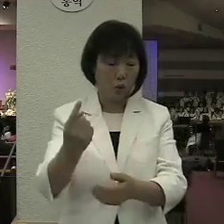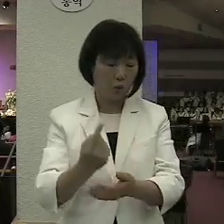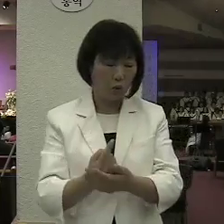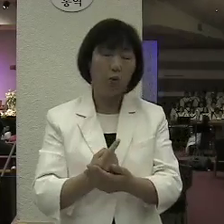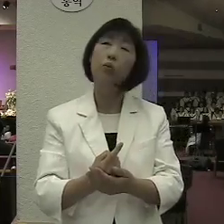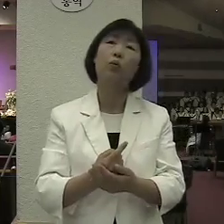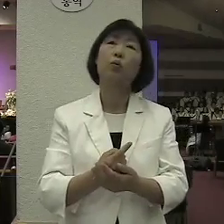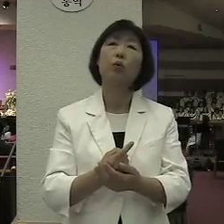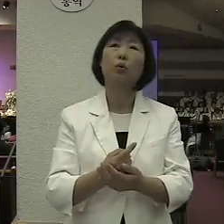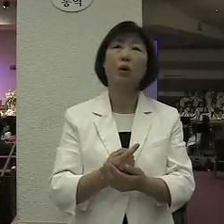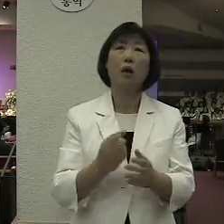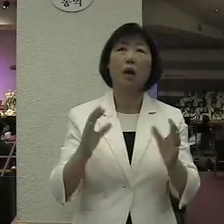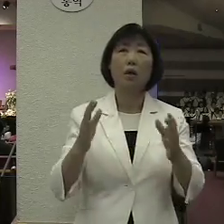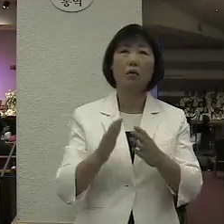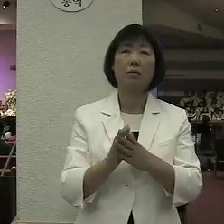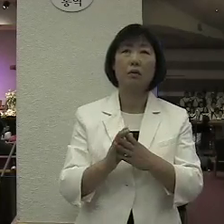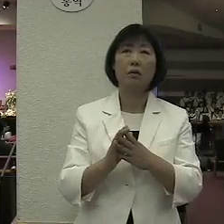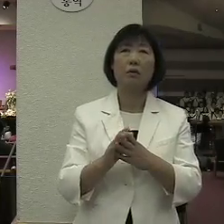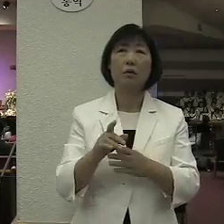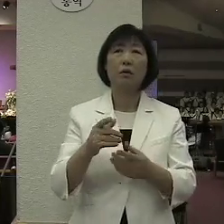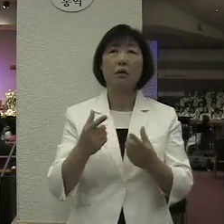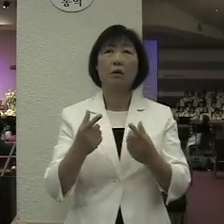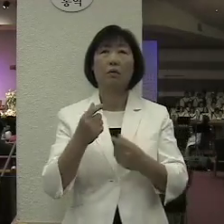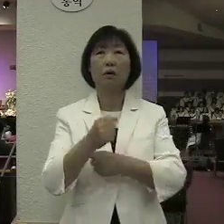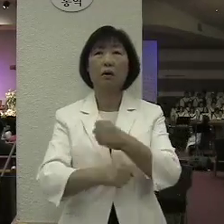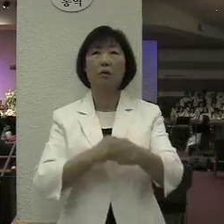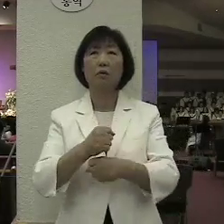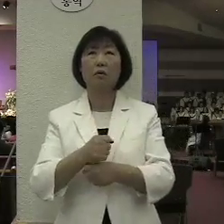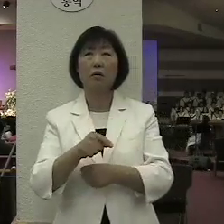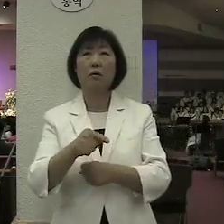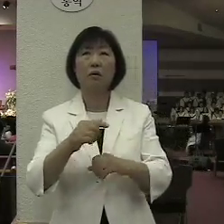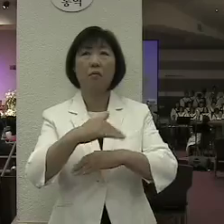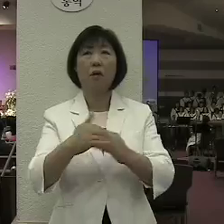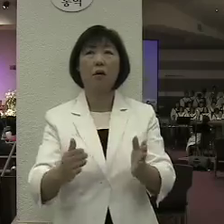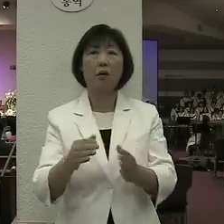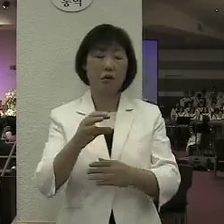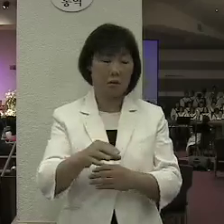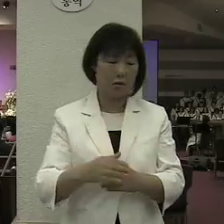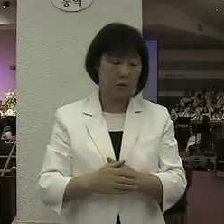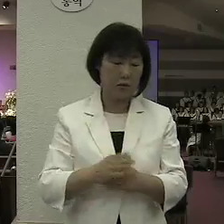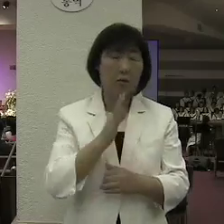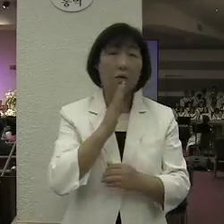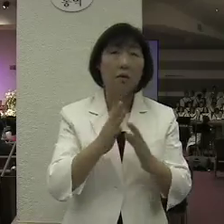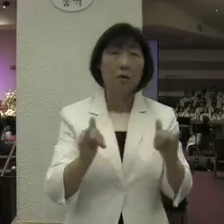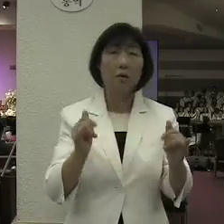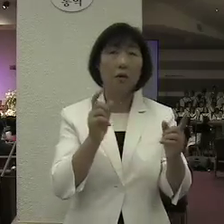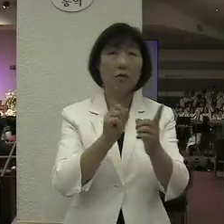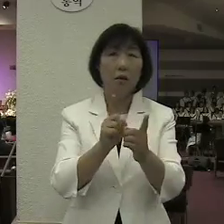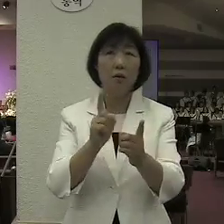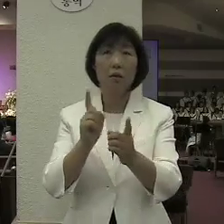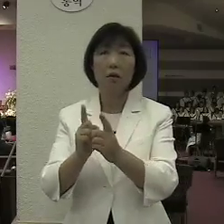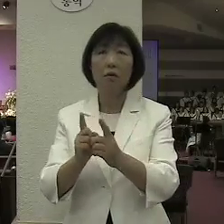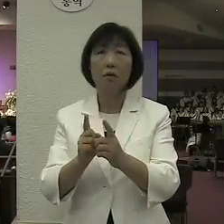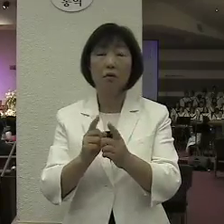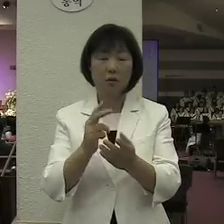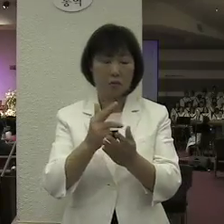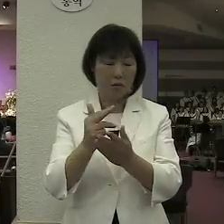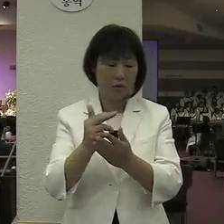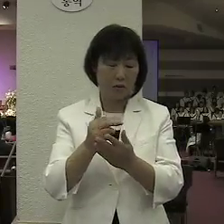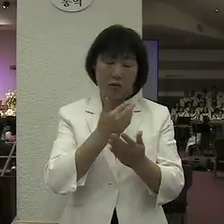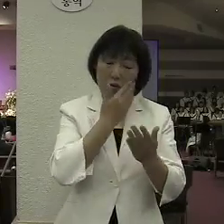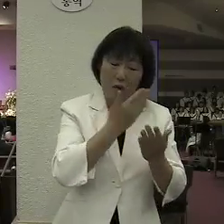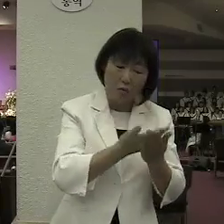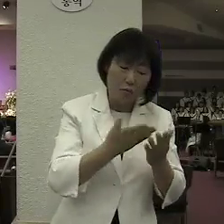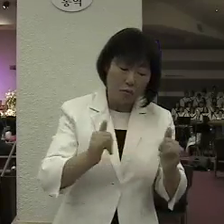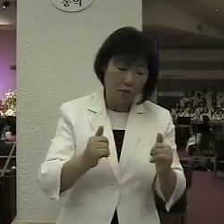아이들이 저한테 오는 것을 항상 보기 때문에 그렇습니다. 지금은 많이 커서 안 그런데 어렸을 때 말입니다. 어렸을 때. 몇